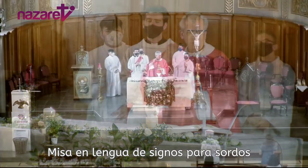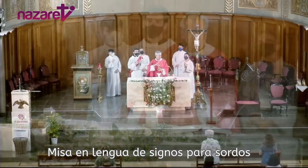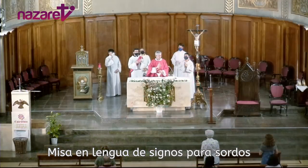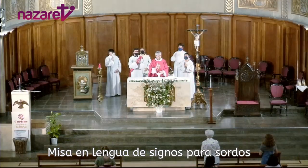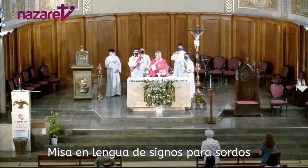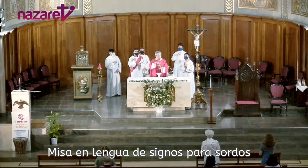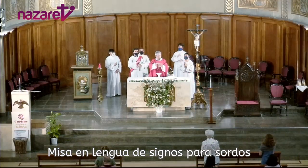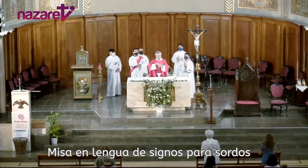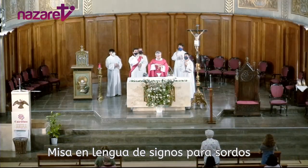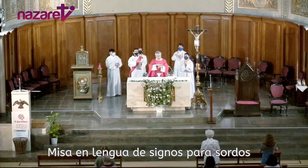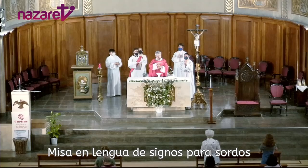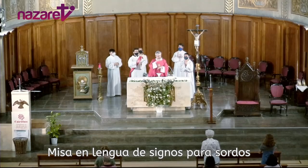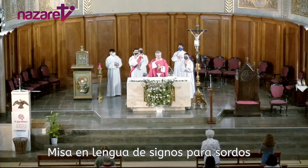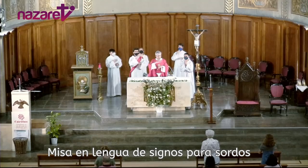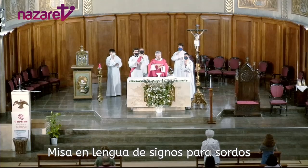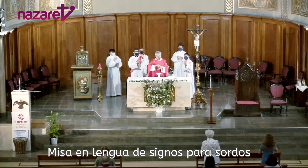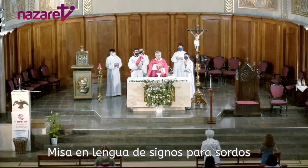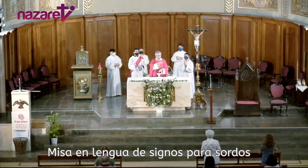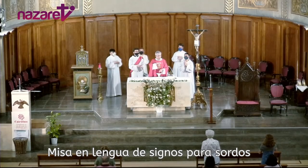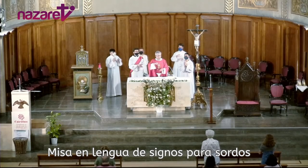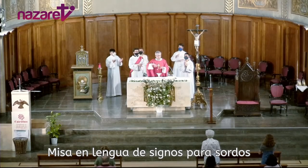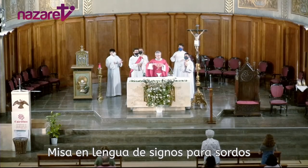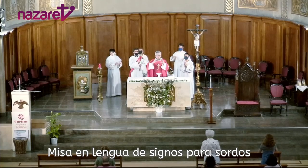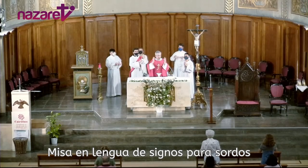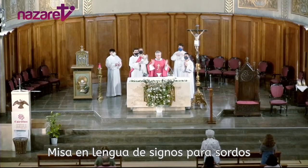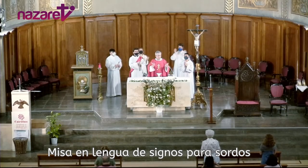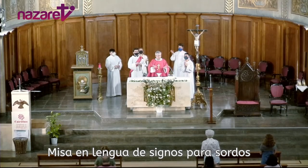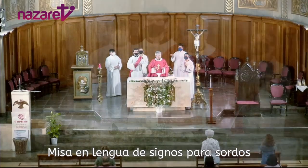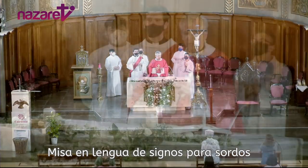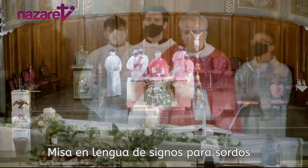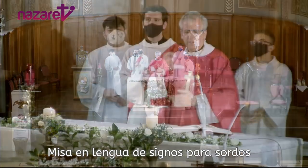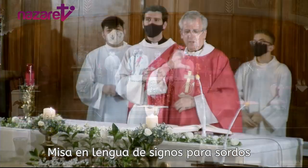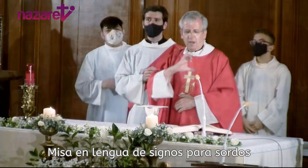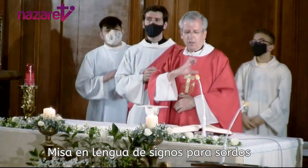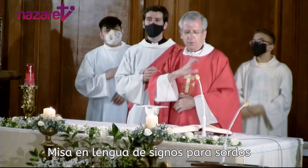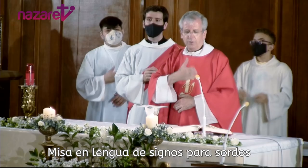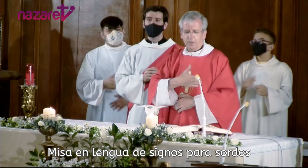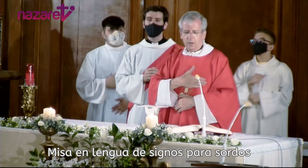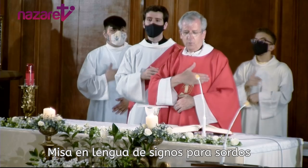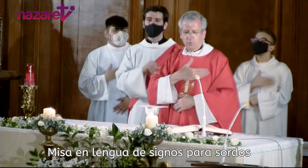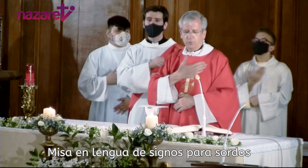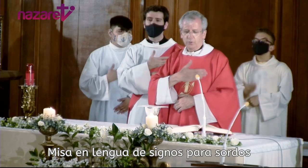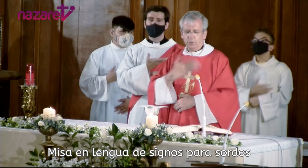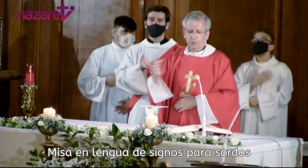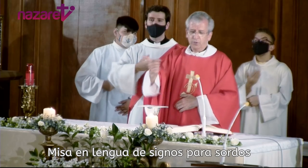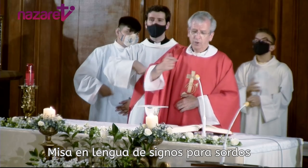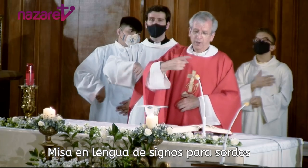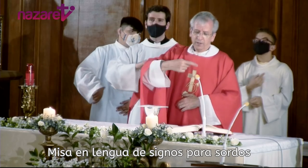nosotros. Cordero de Dios, que quitas el pecado del mundo,